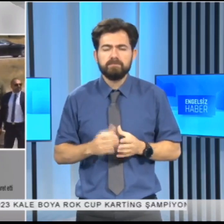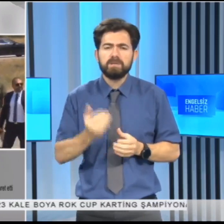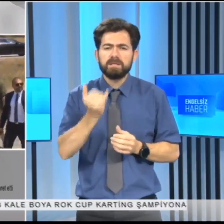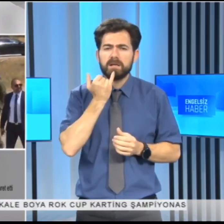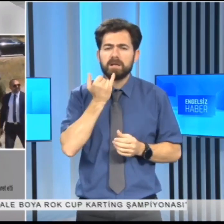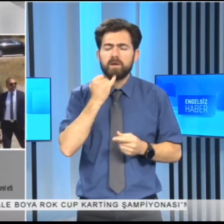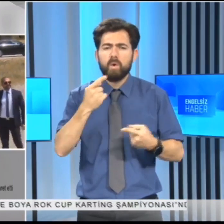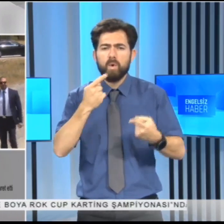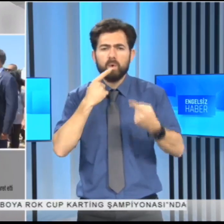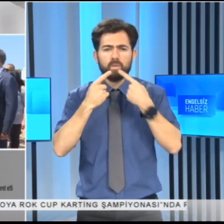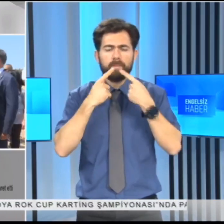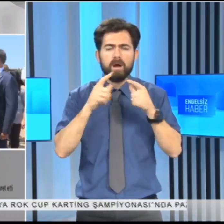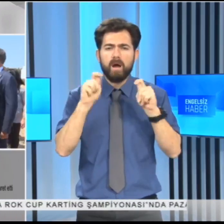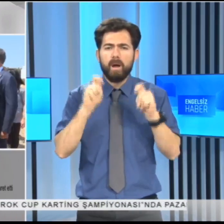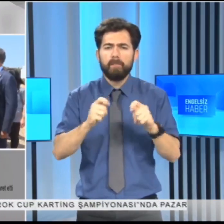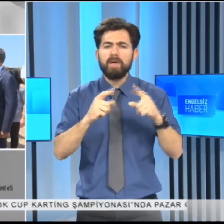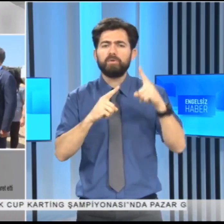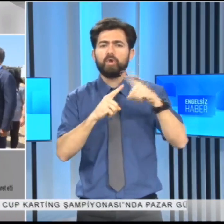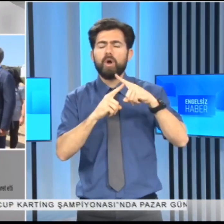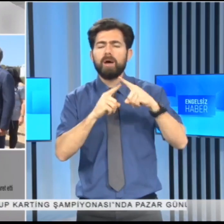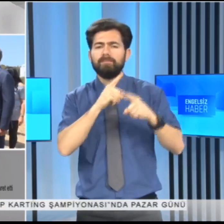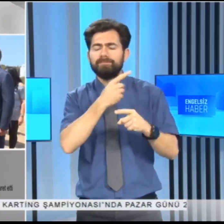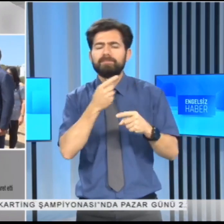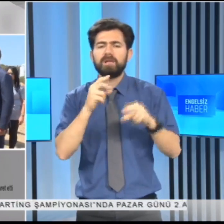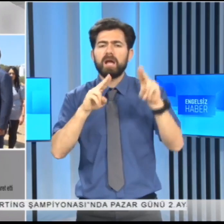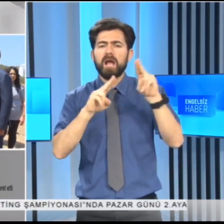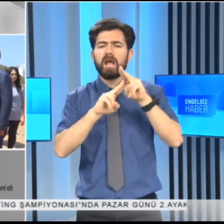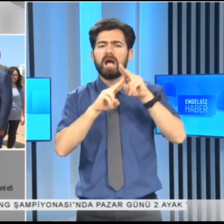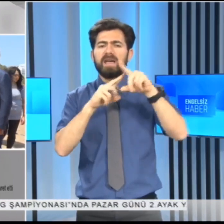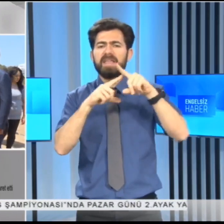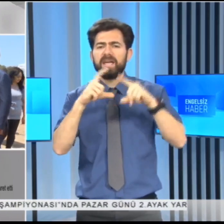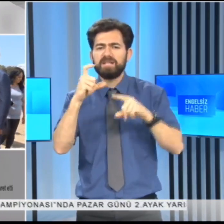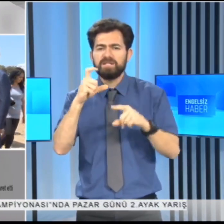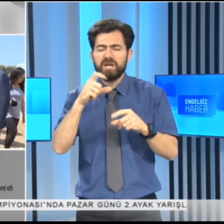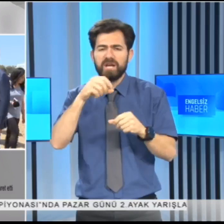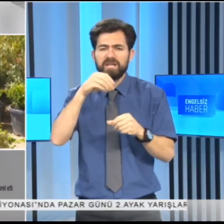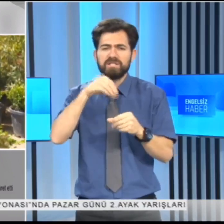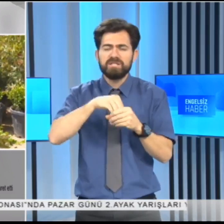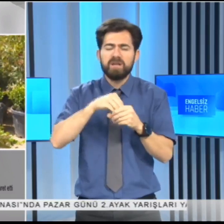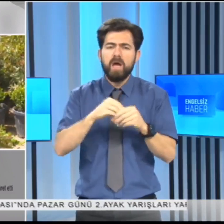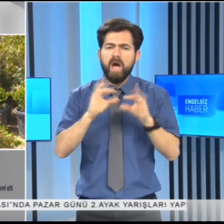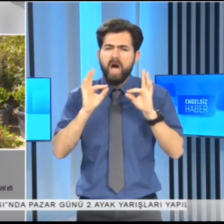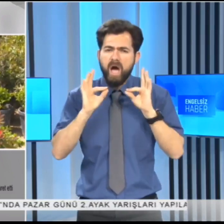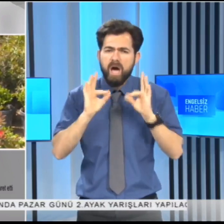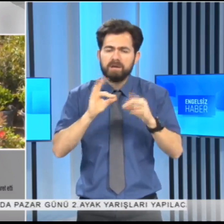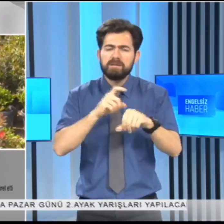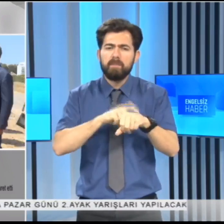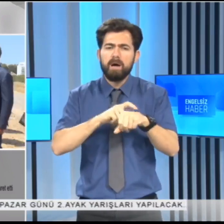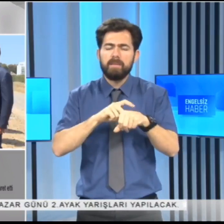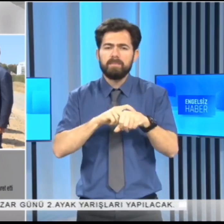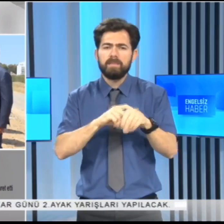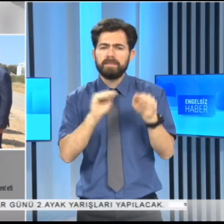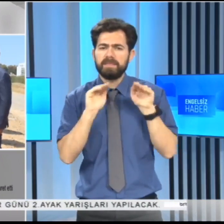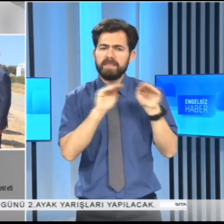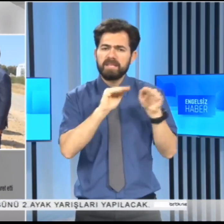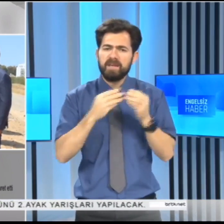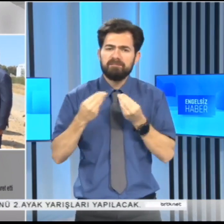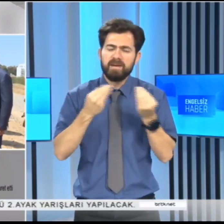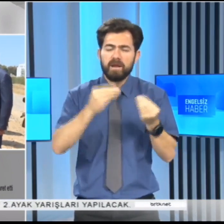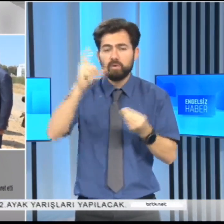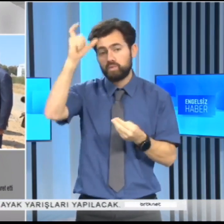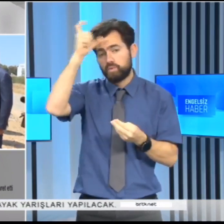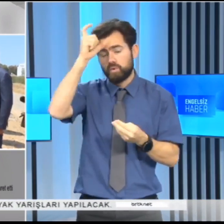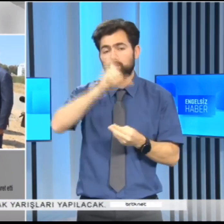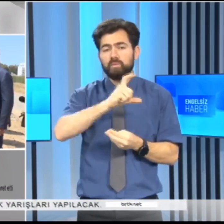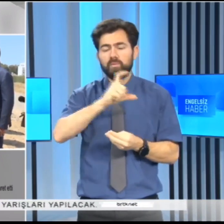Ziyarette konuşan Töre, Kuzey Kıbrıs Türk Cumhuriyeti'ne her durumda katkı sağlayan Türkiye